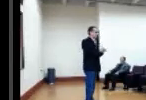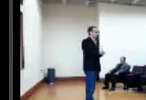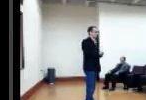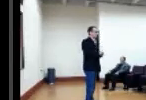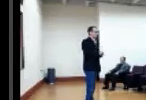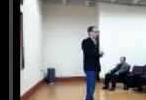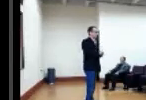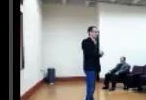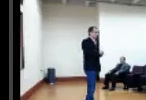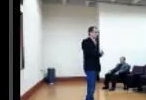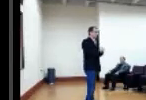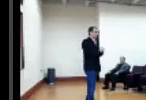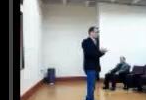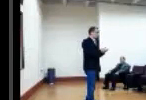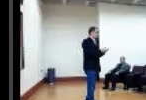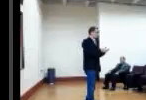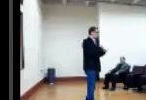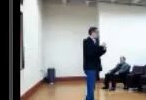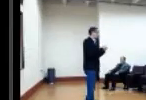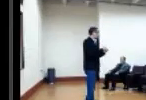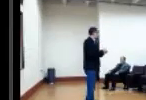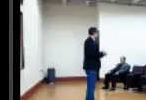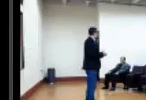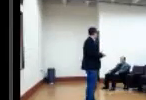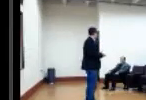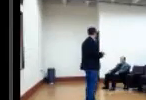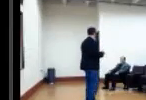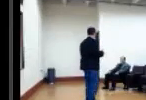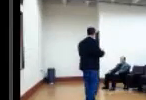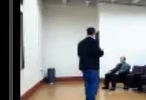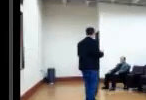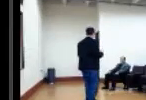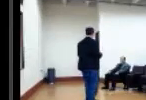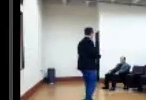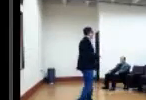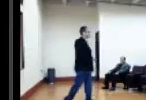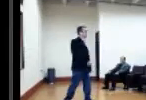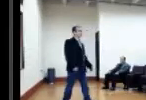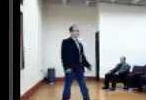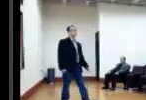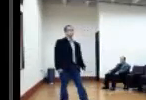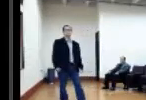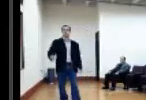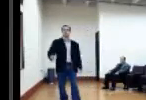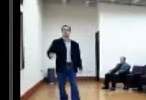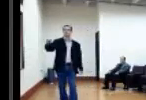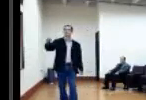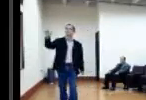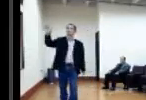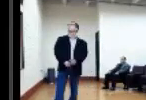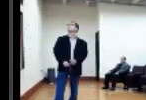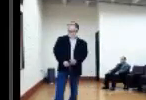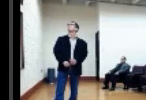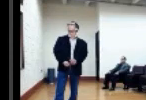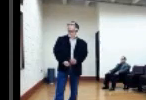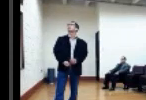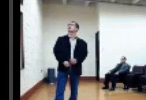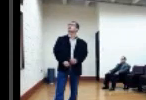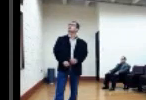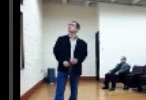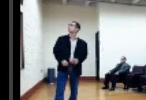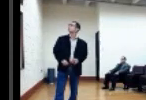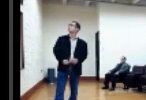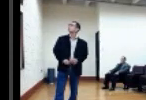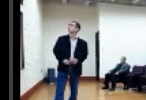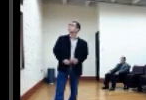útil, pero esto tiene que ir evolucionando, tiene que tomar su propio ritmo y su propia fuerza. ¿Puedes retirarte de ese archivo, por favor? No voy a abrir